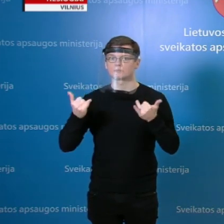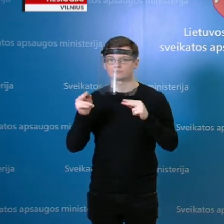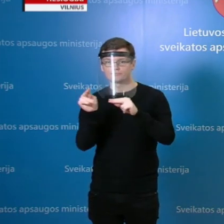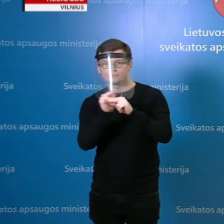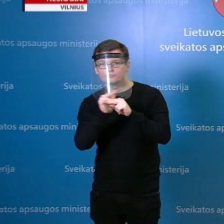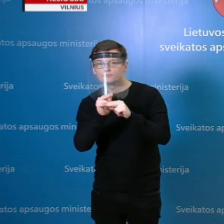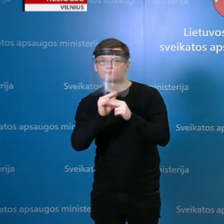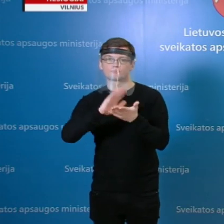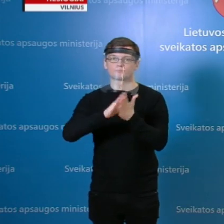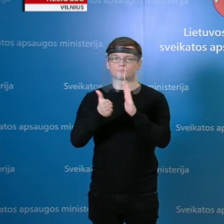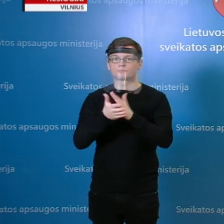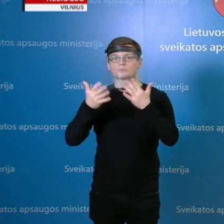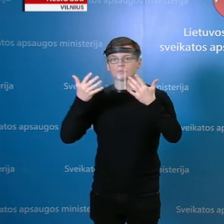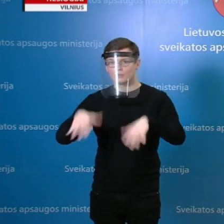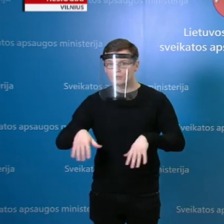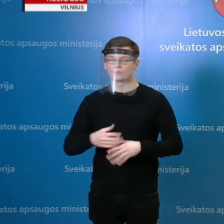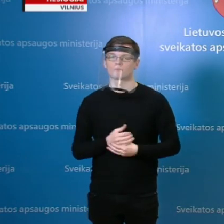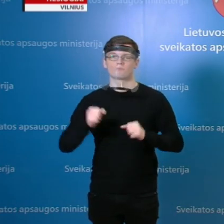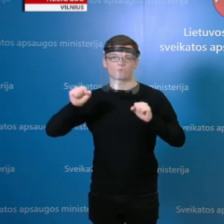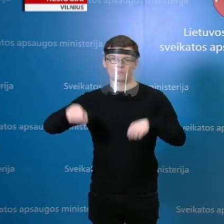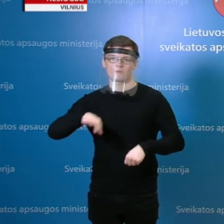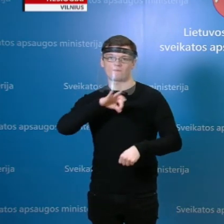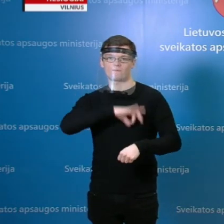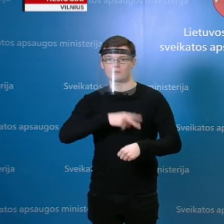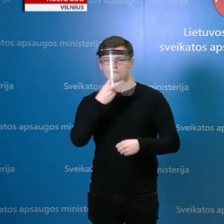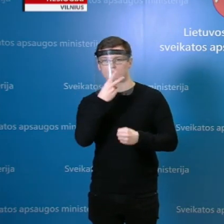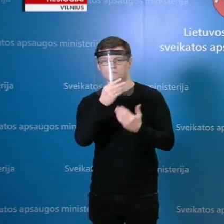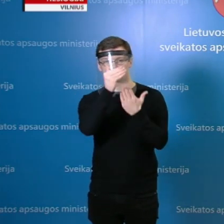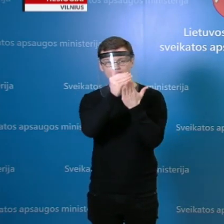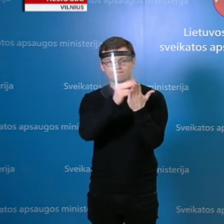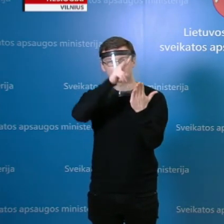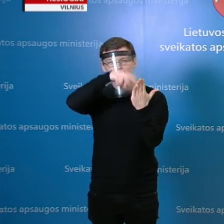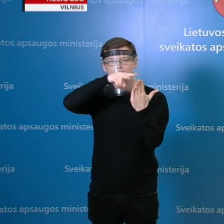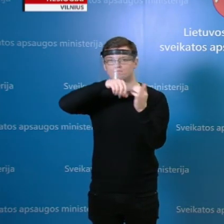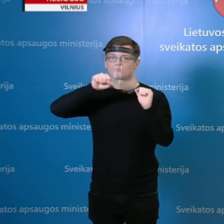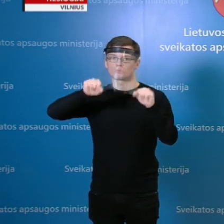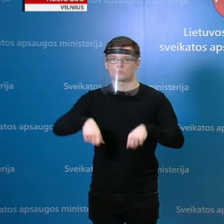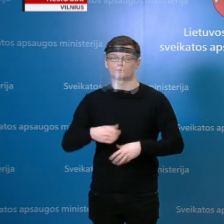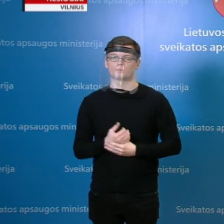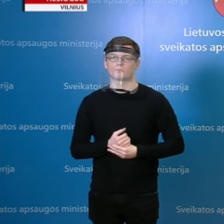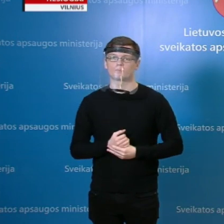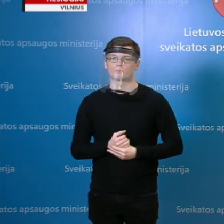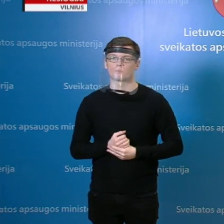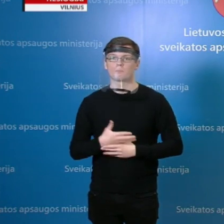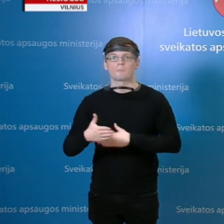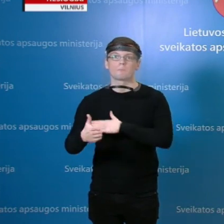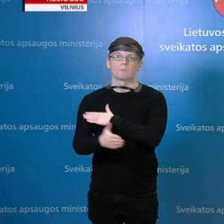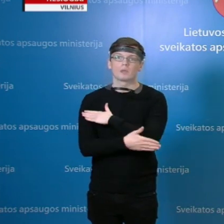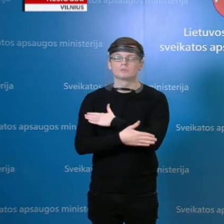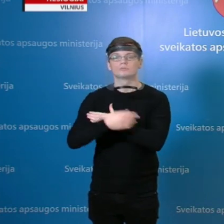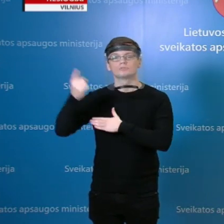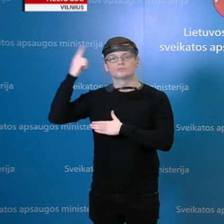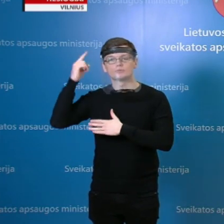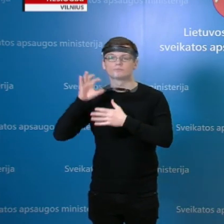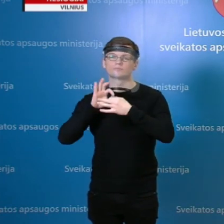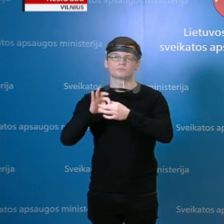jomis galima naudotis. Ir paskutinė galbūt žinutė, kuri yra susijusi